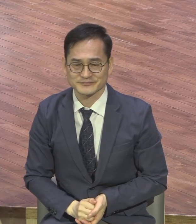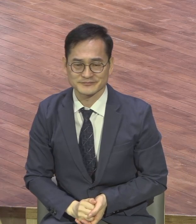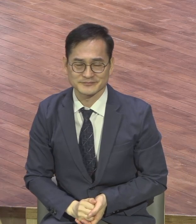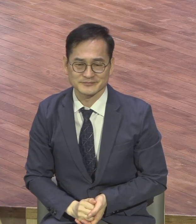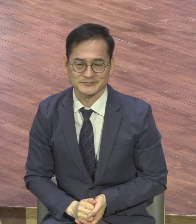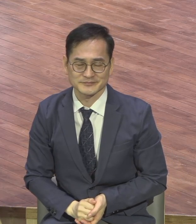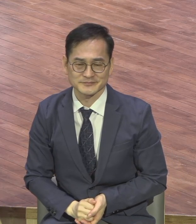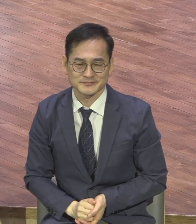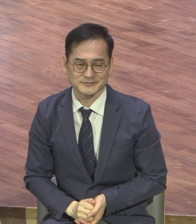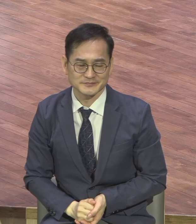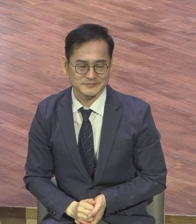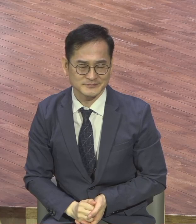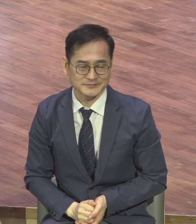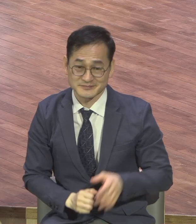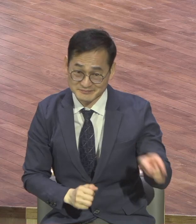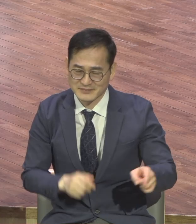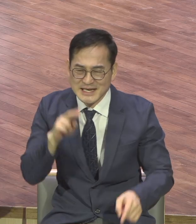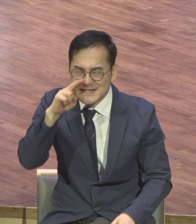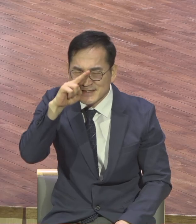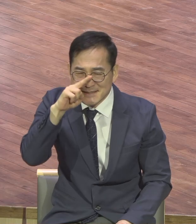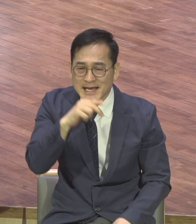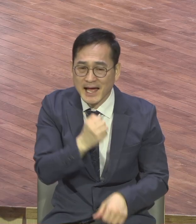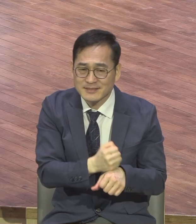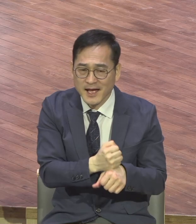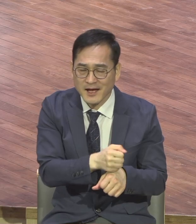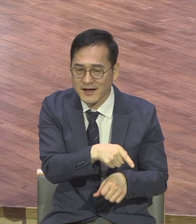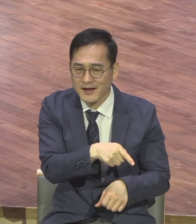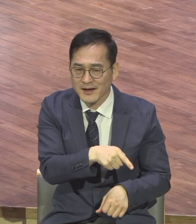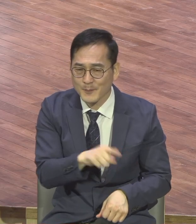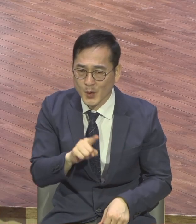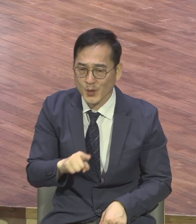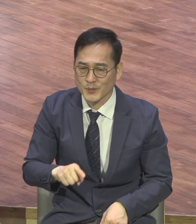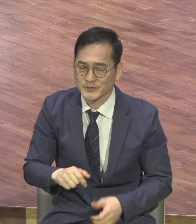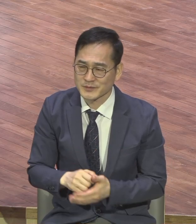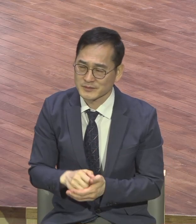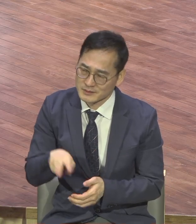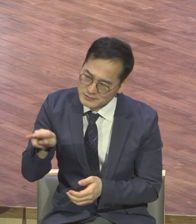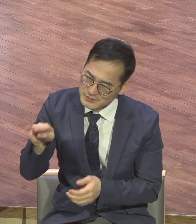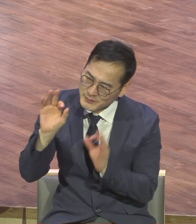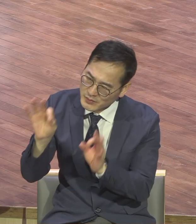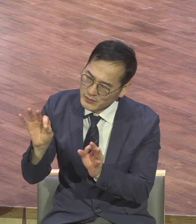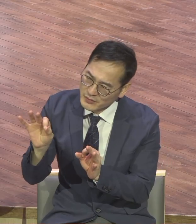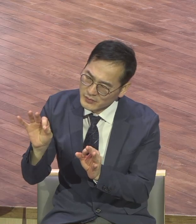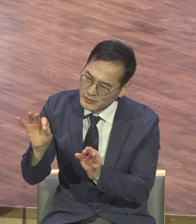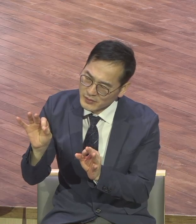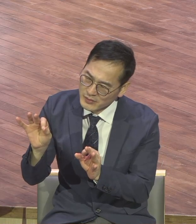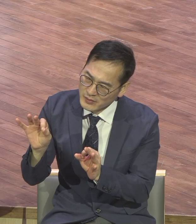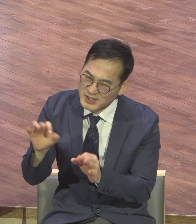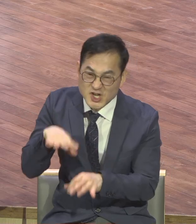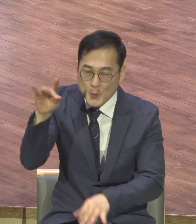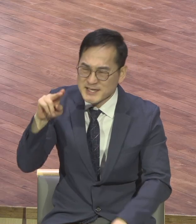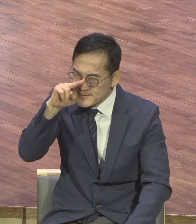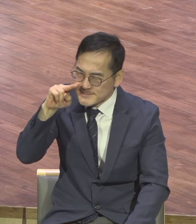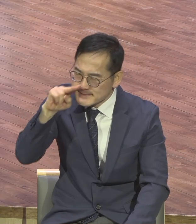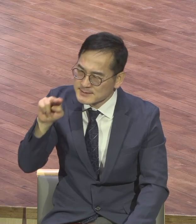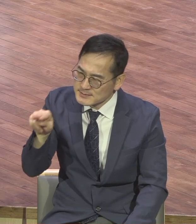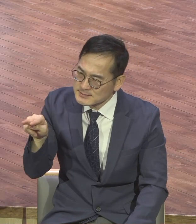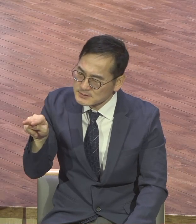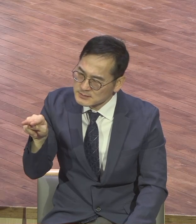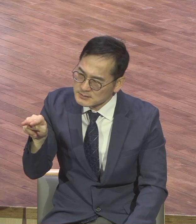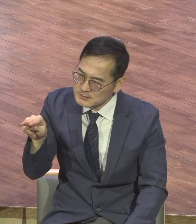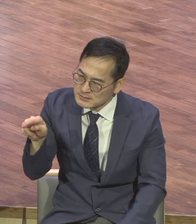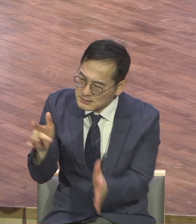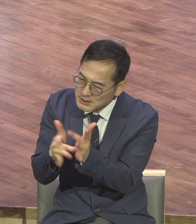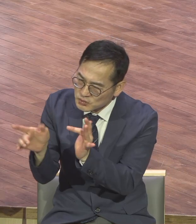헬라문어 파라제로사이라고 하는데 회개와 믿음을 일으키는 가치 있는 자극, 그런 뜻이에요. 그러니까 자극을